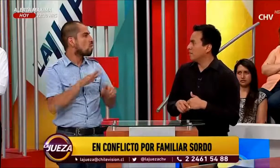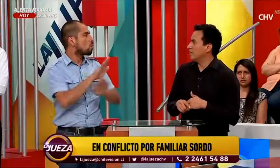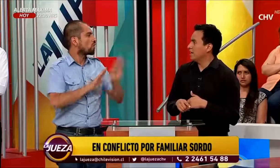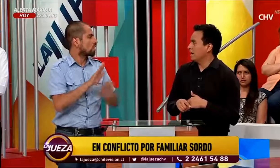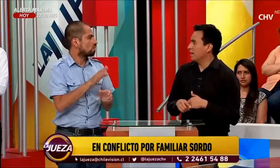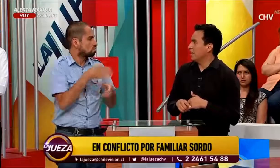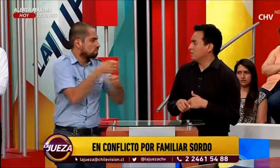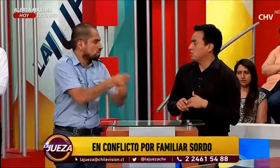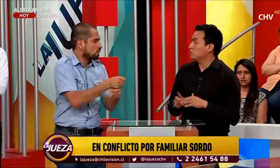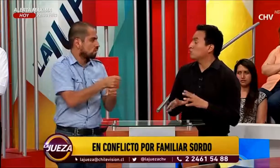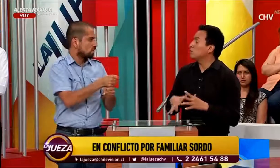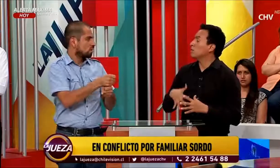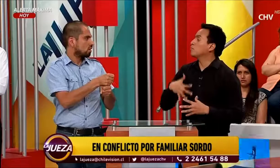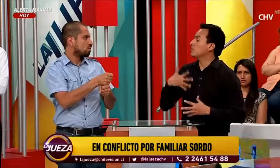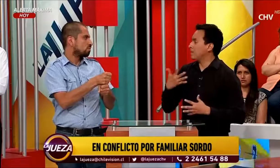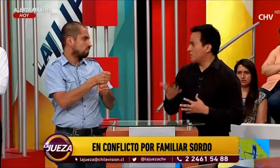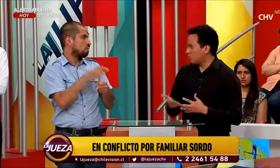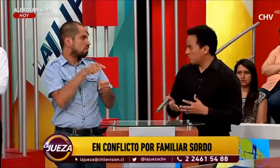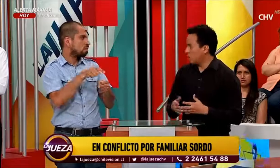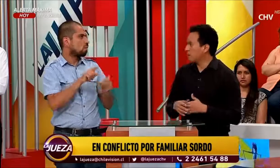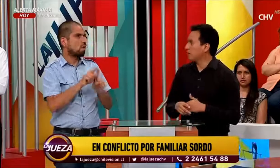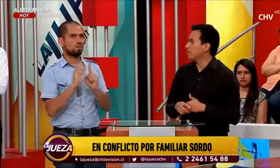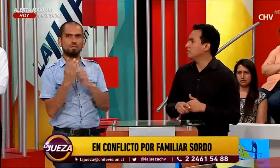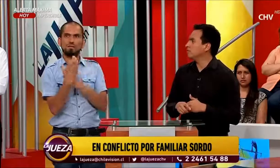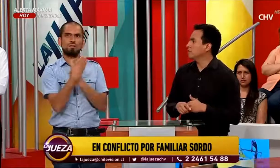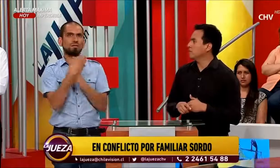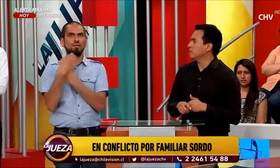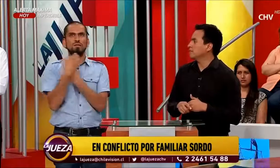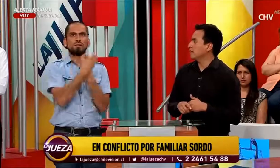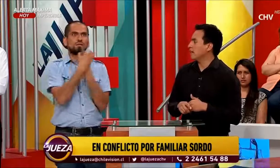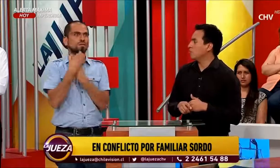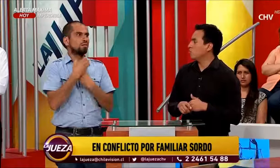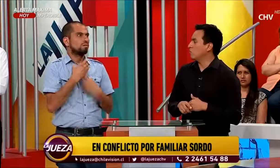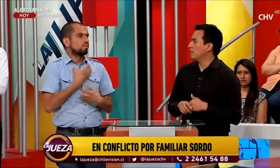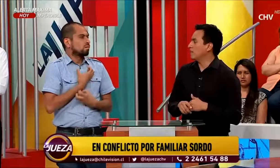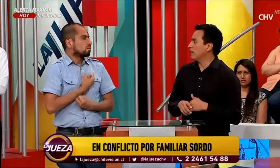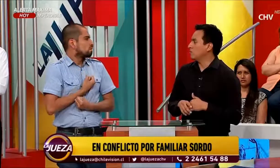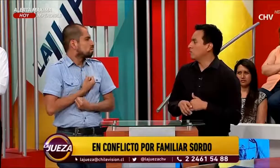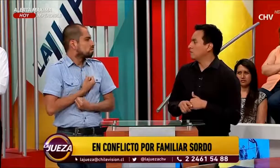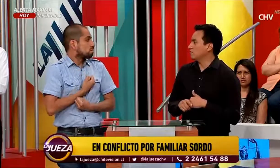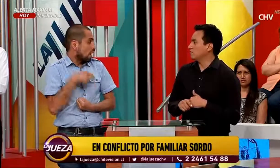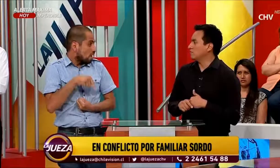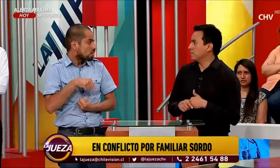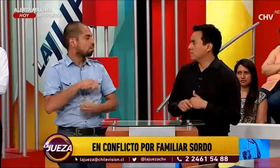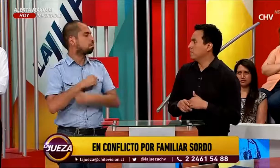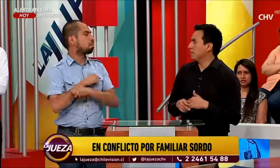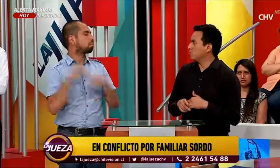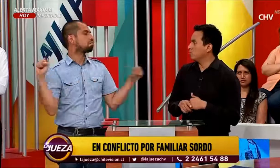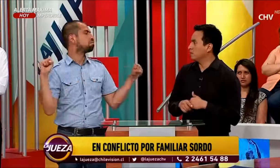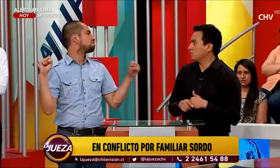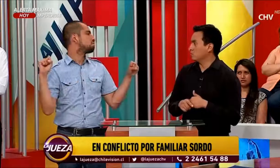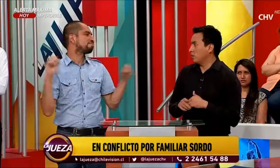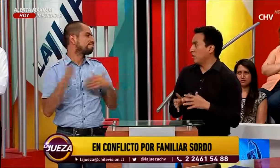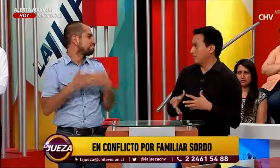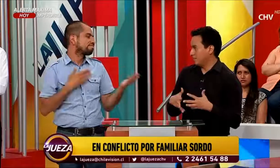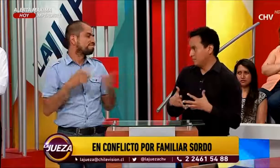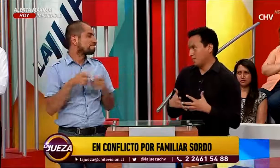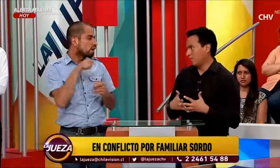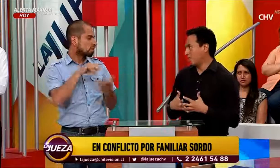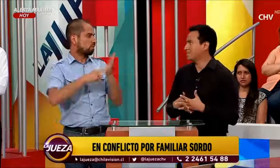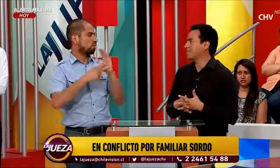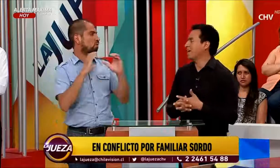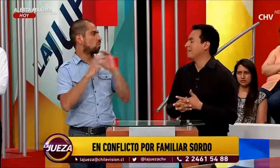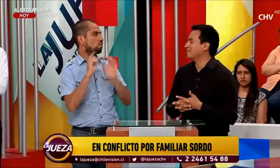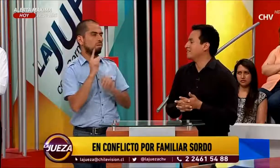también ha sido muy sobreprotegido desde pequeño y encerrado o aislado y sin participar. Eso le ha motivado